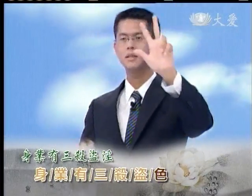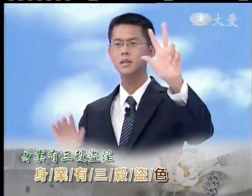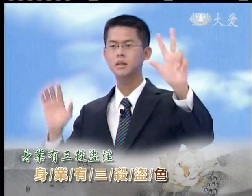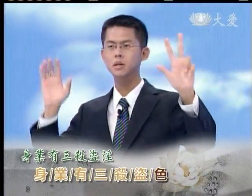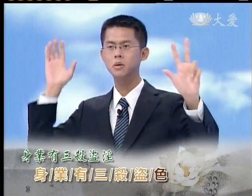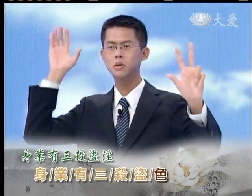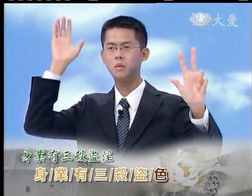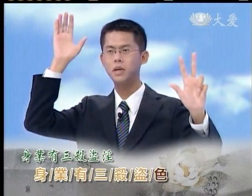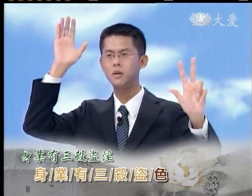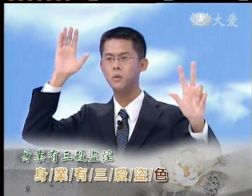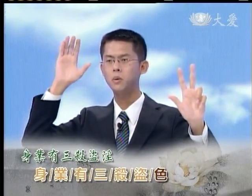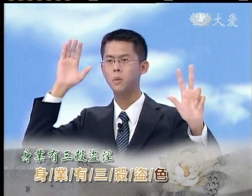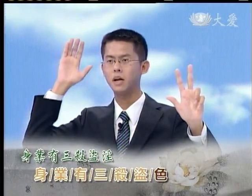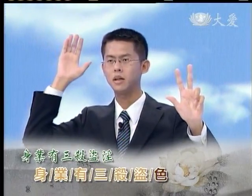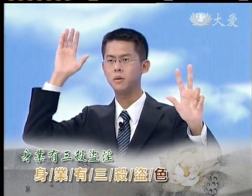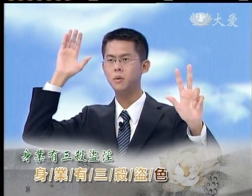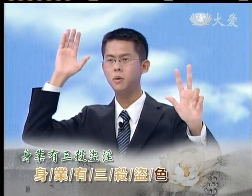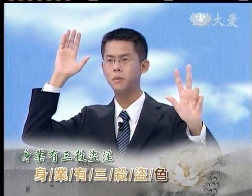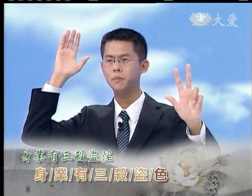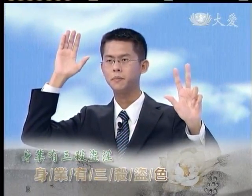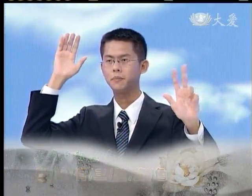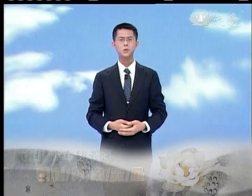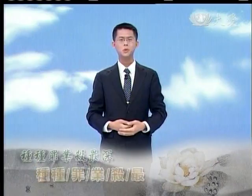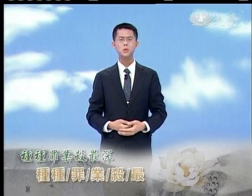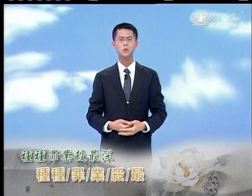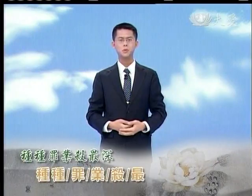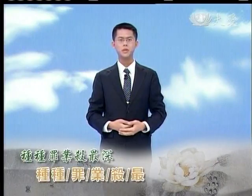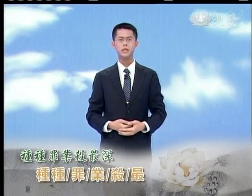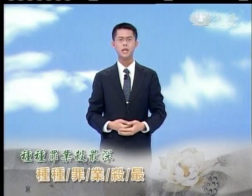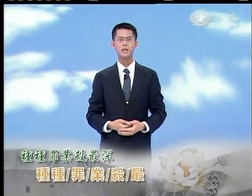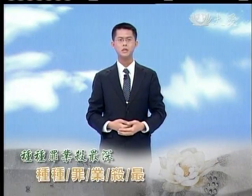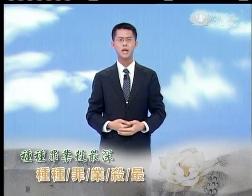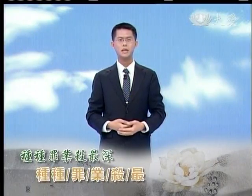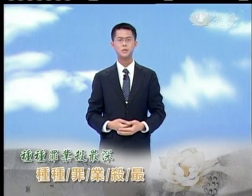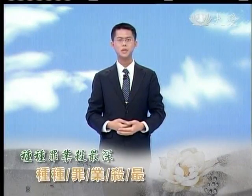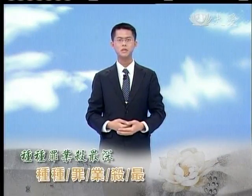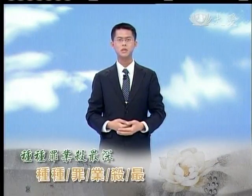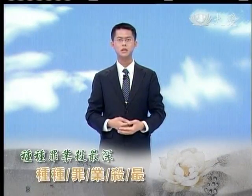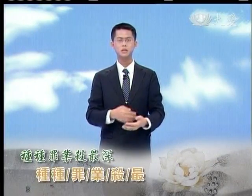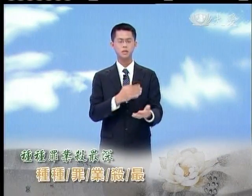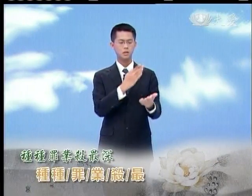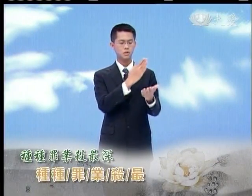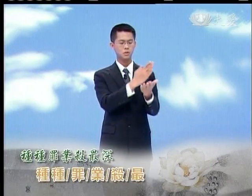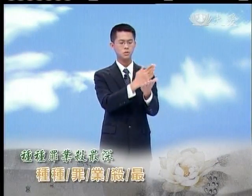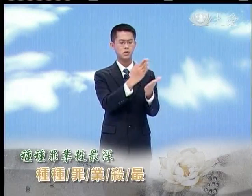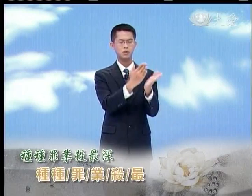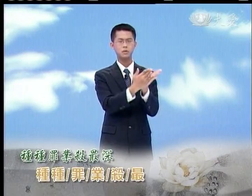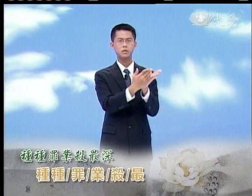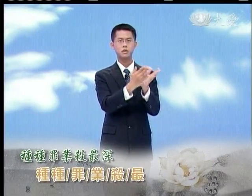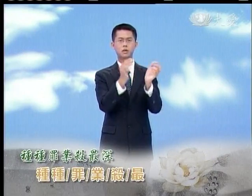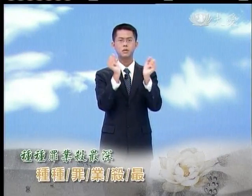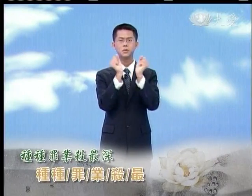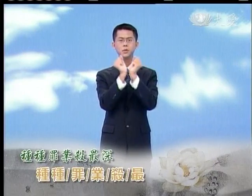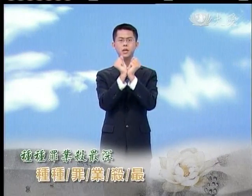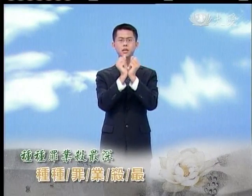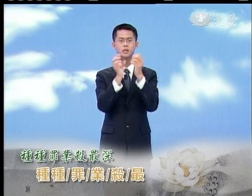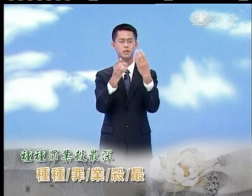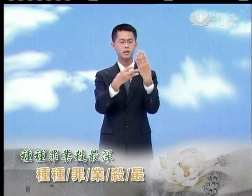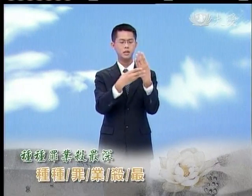的色，右手比欲望的欲，种种罪业杀罪身，种种罪